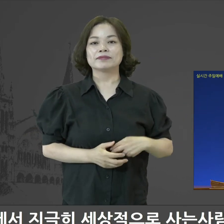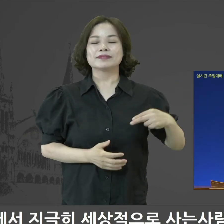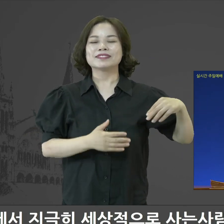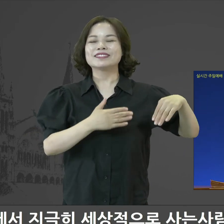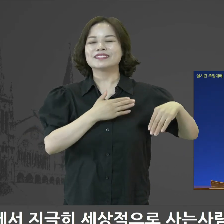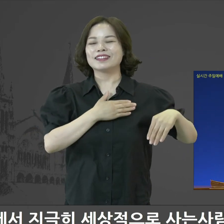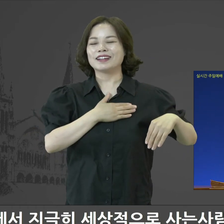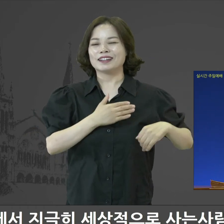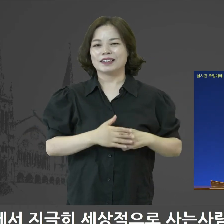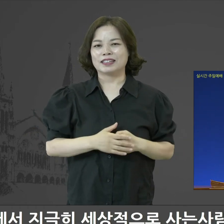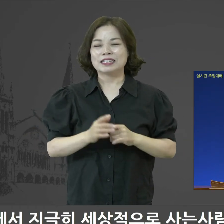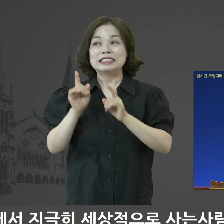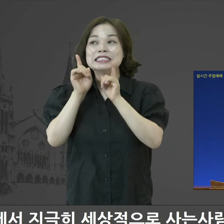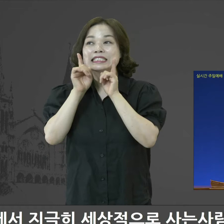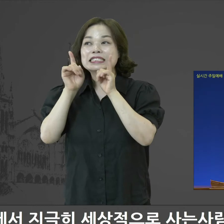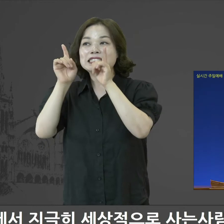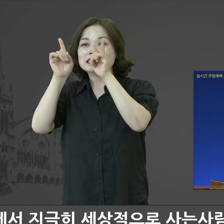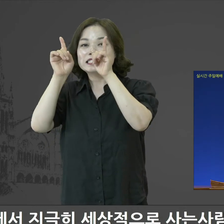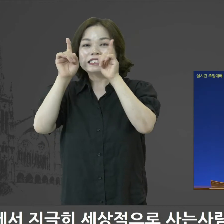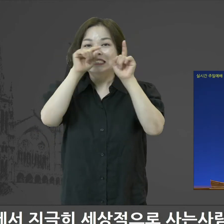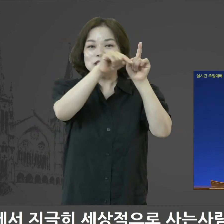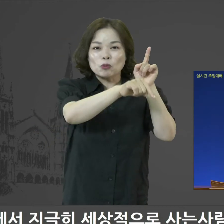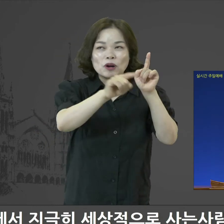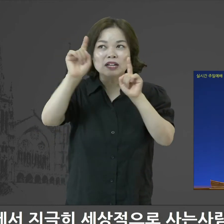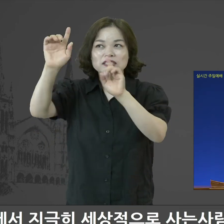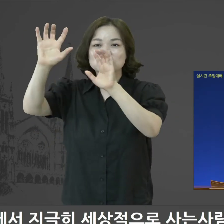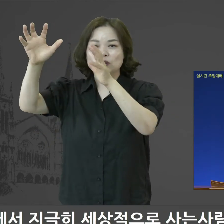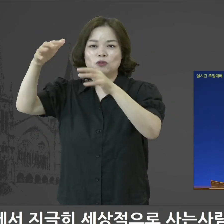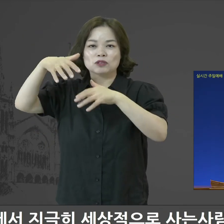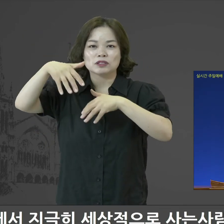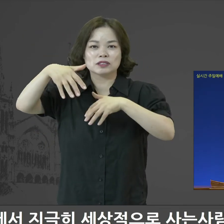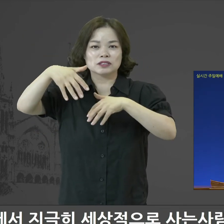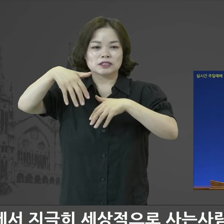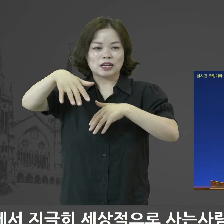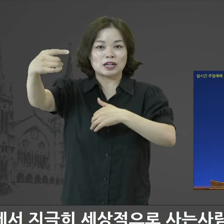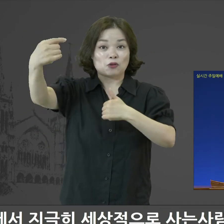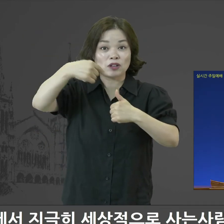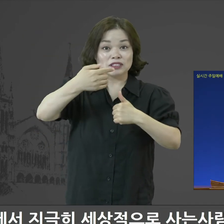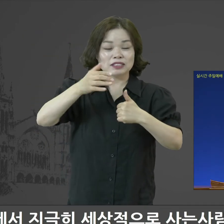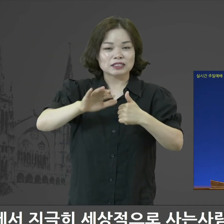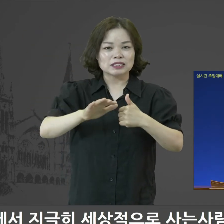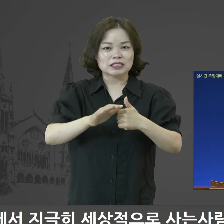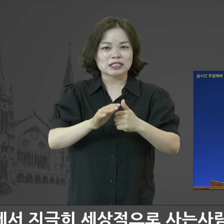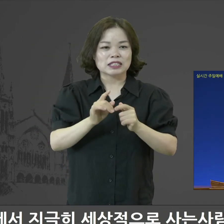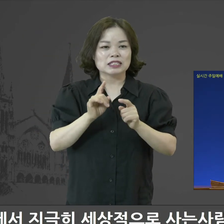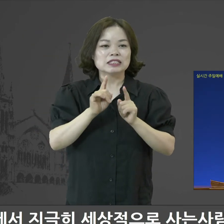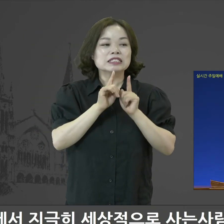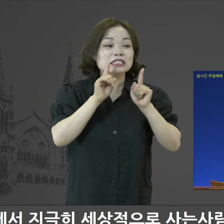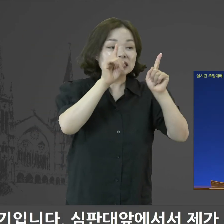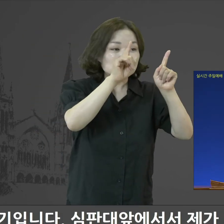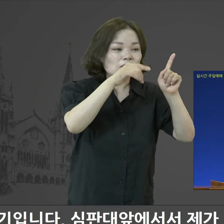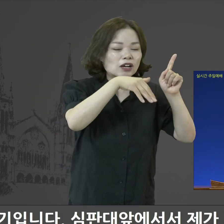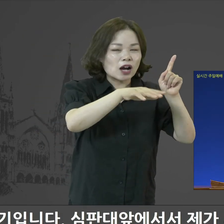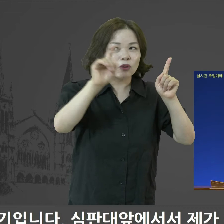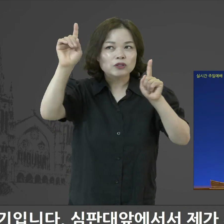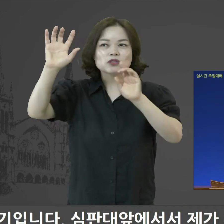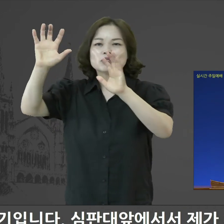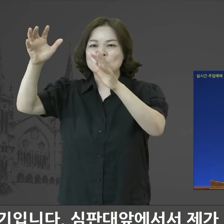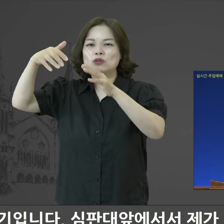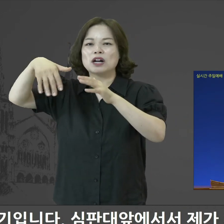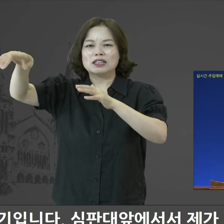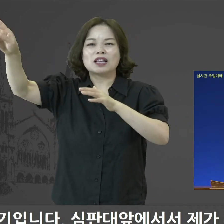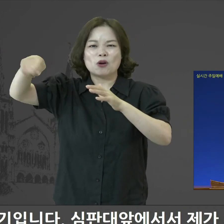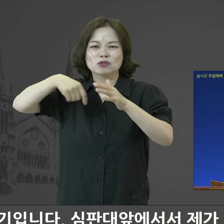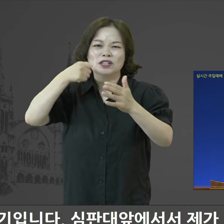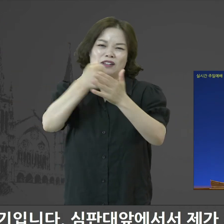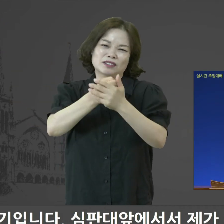제가 지옥과 천국 중에 한 군데 가라고 그러셨는데 지옥 한번 가보고 천국 한번 갔다 온 다음 결정하면